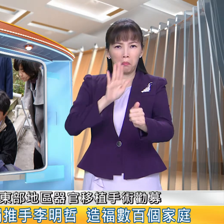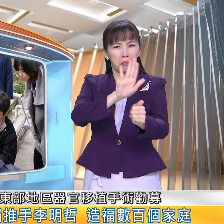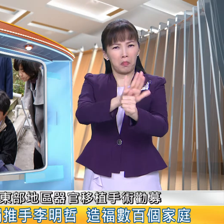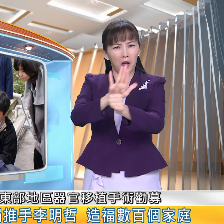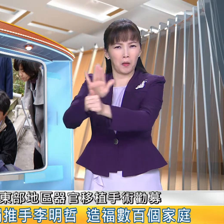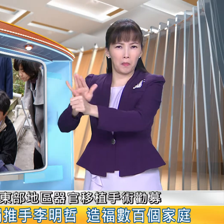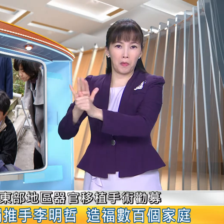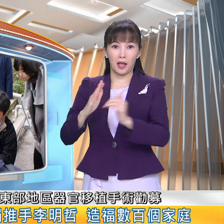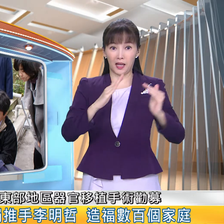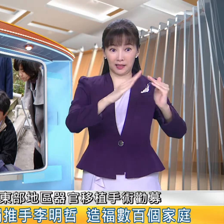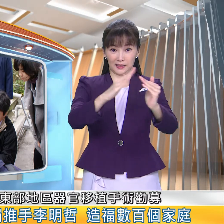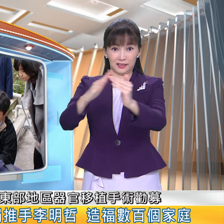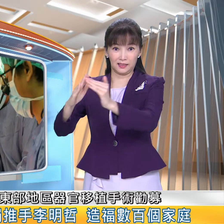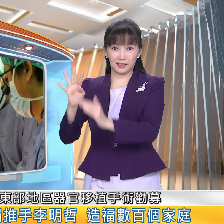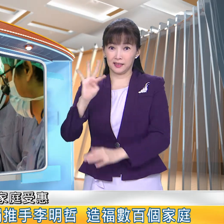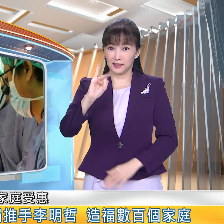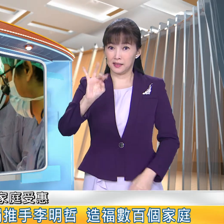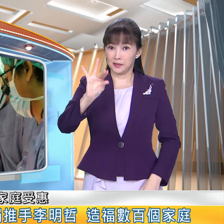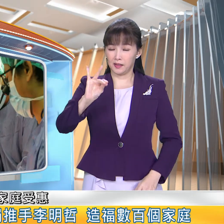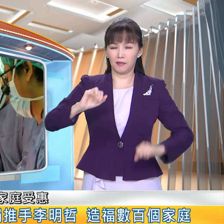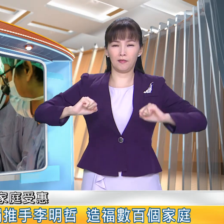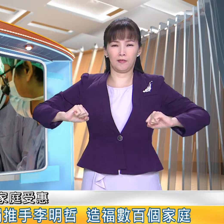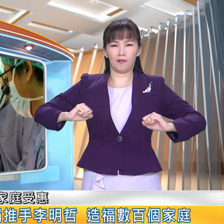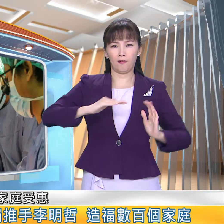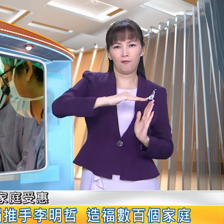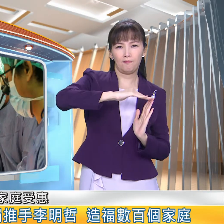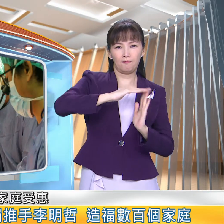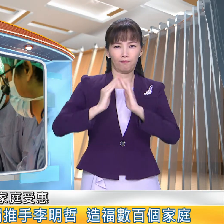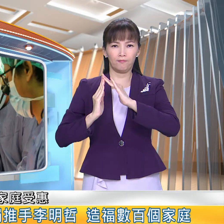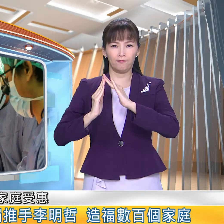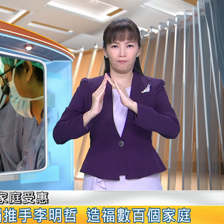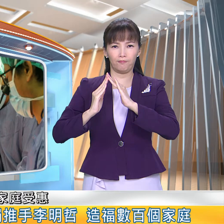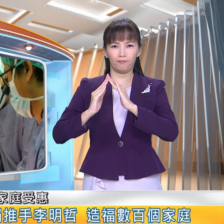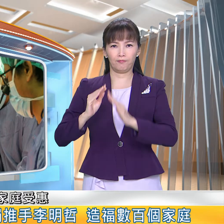移植手术劝募，超过数百个家庭受惠。